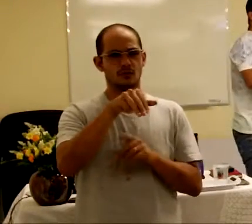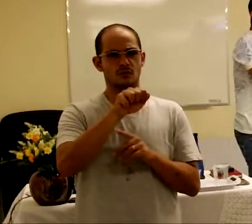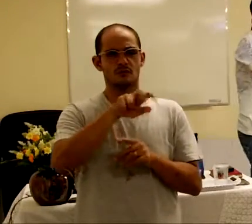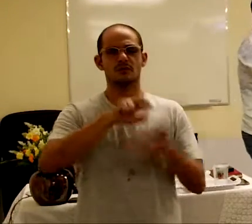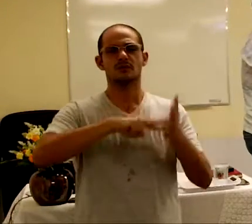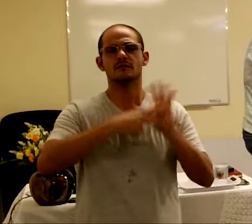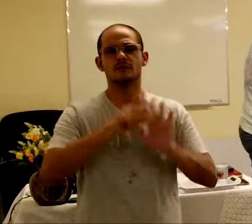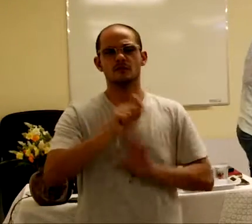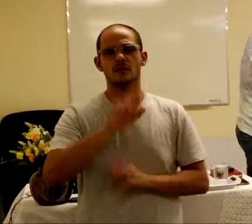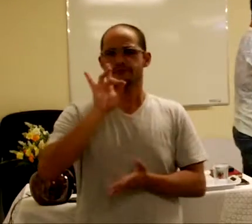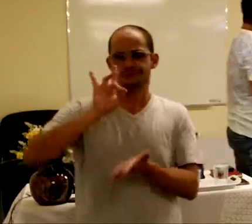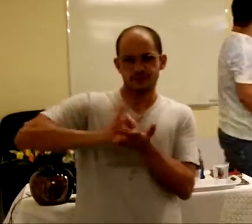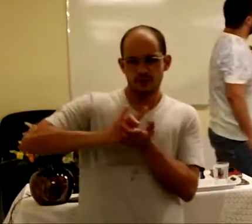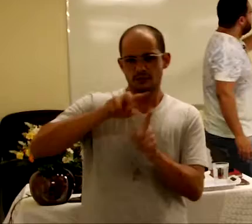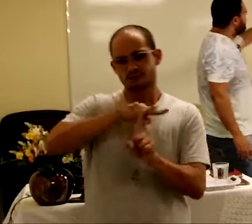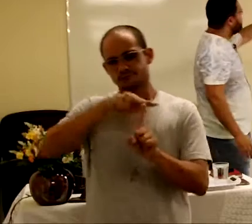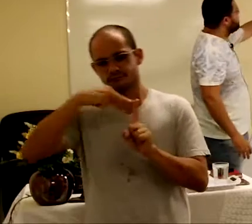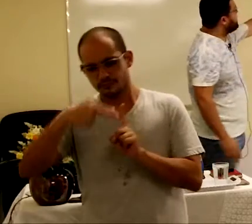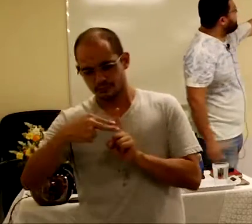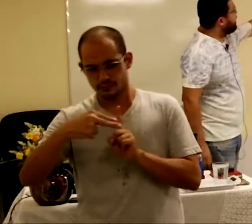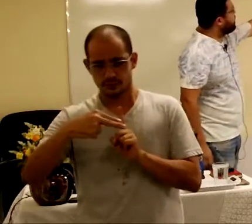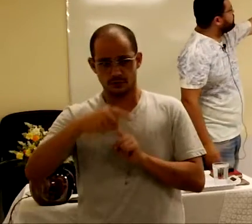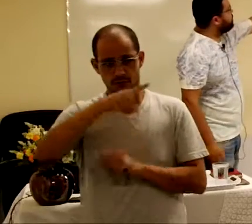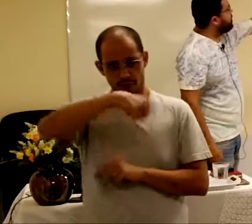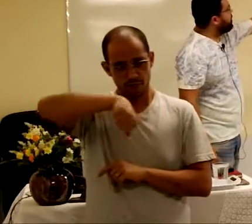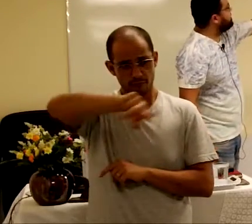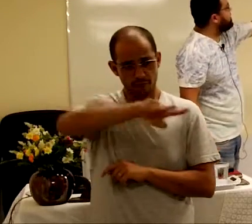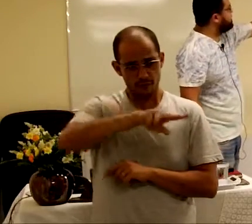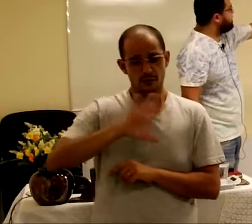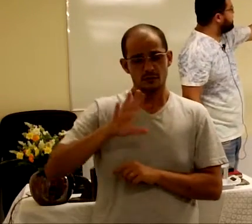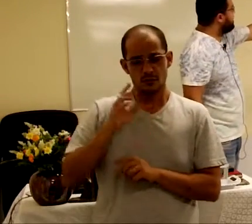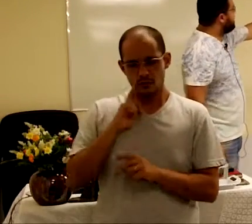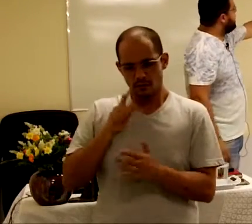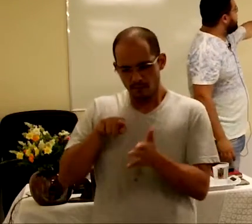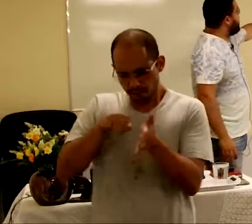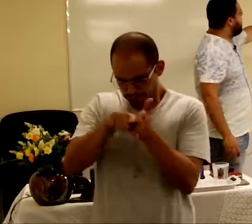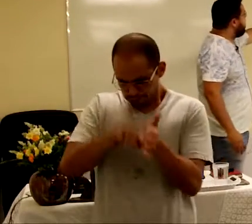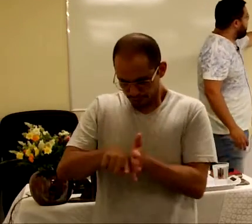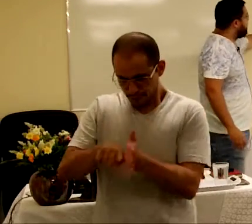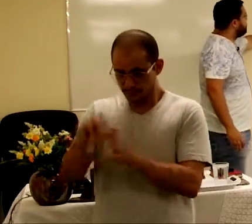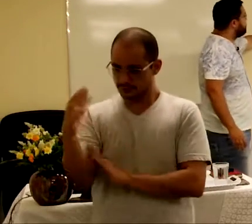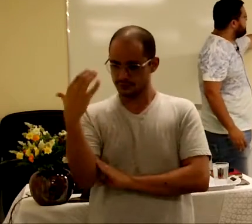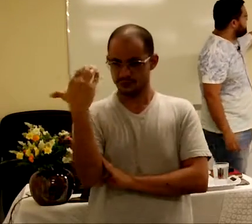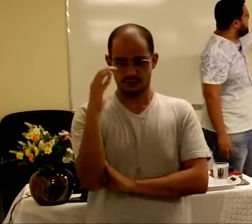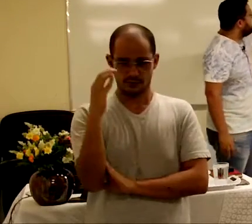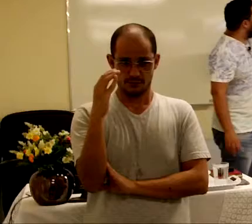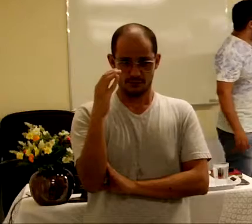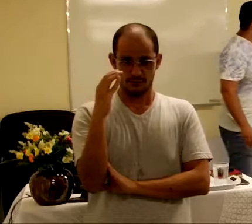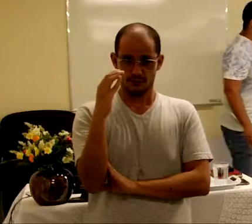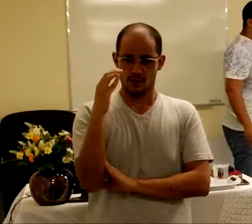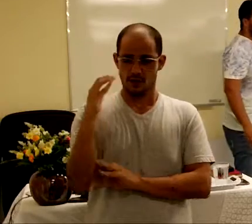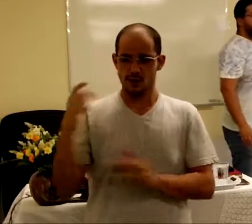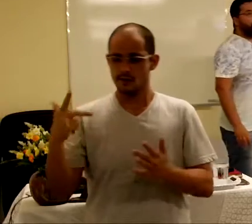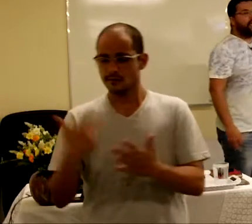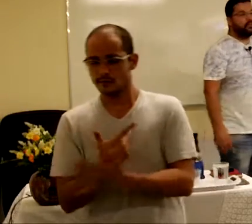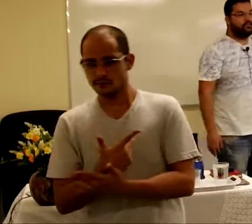princípio, um paradigma, né? Um postulado, que vocês aplicam às suas próprias ciências. Não há efeito sem